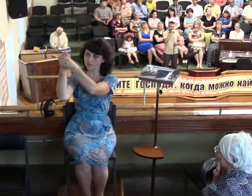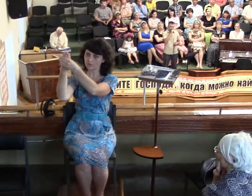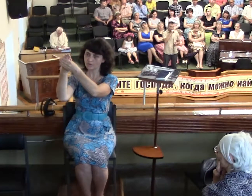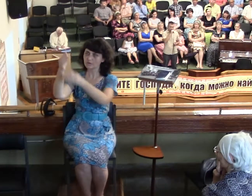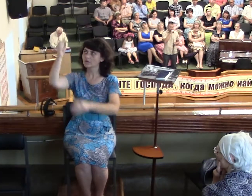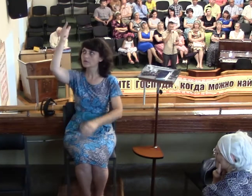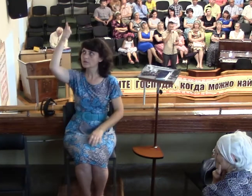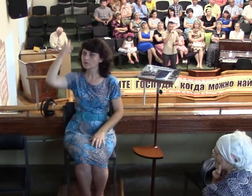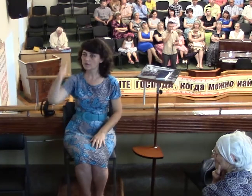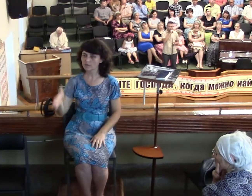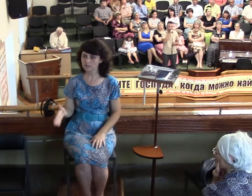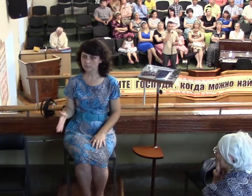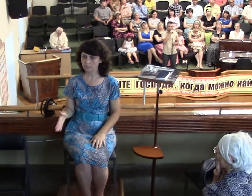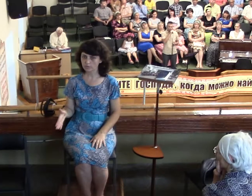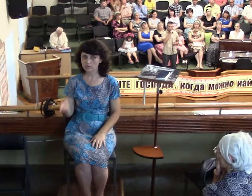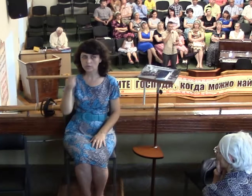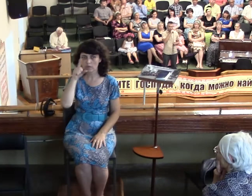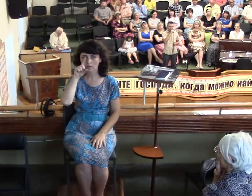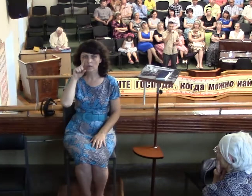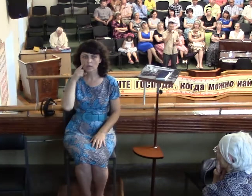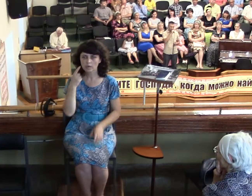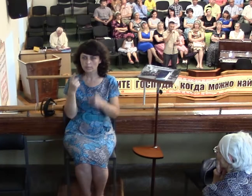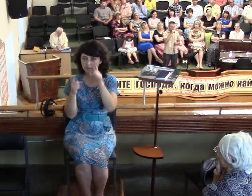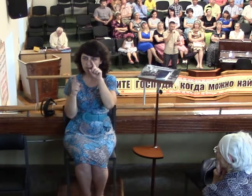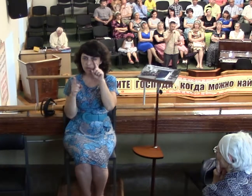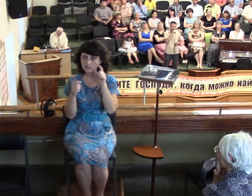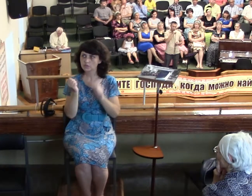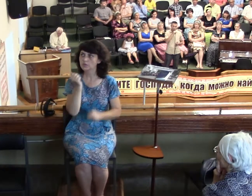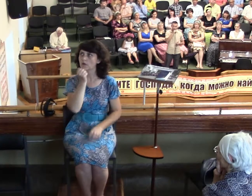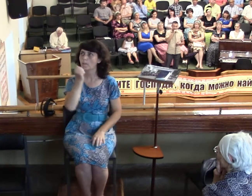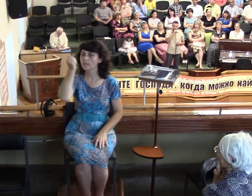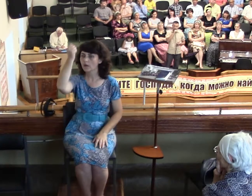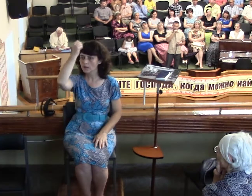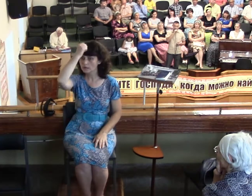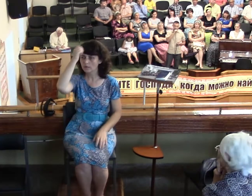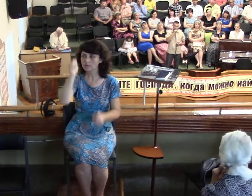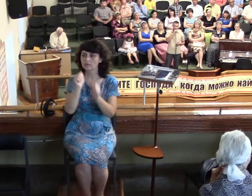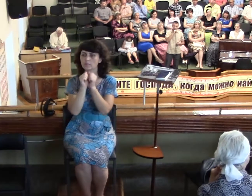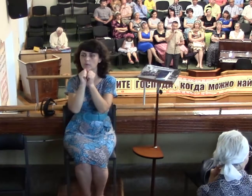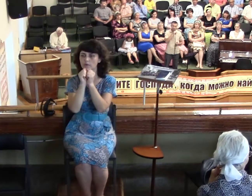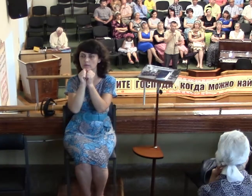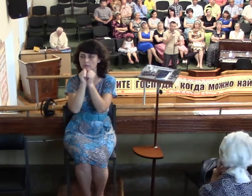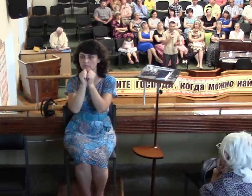Господь, с последней слезой в благодарной молитве.